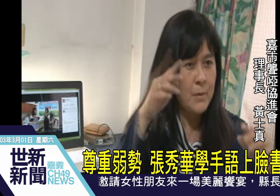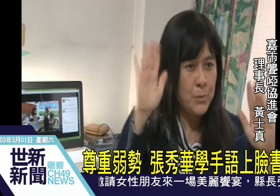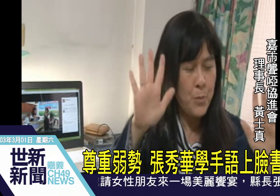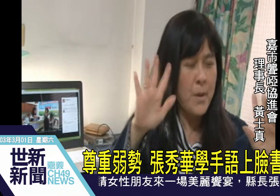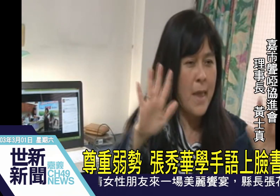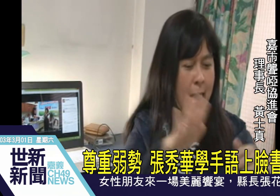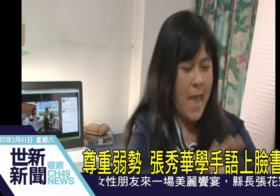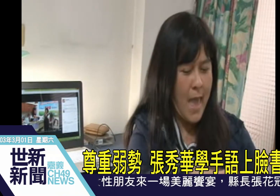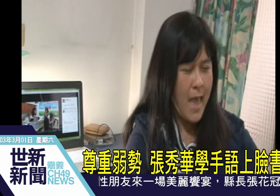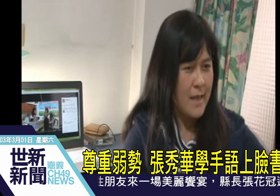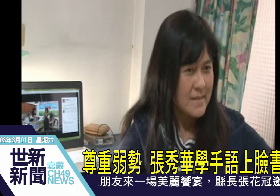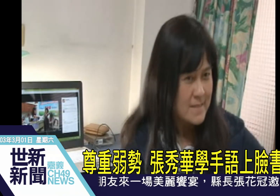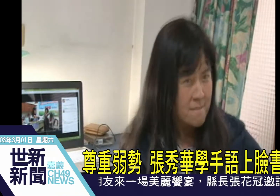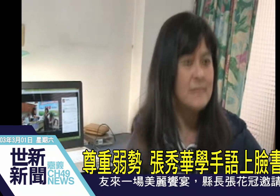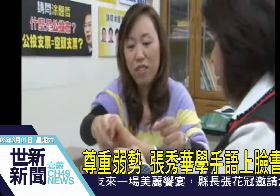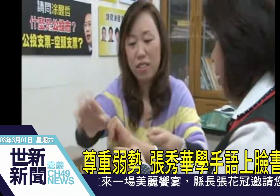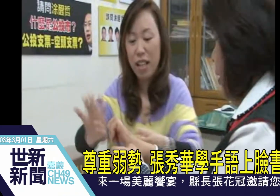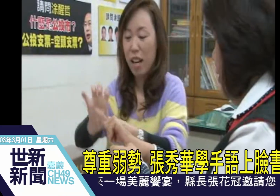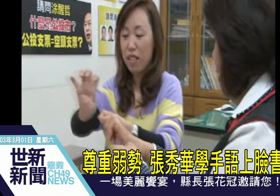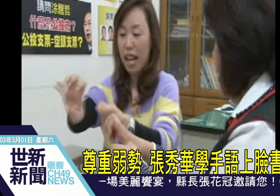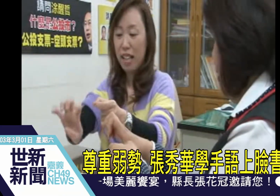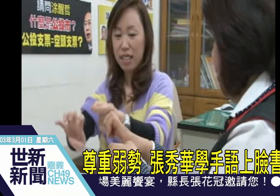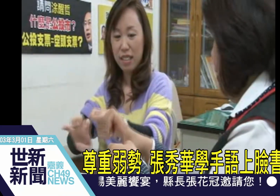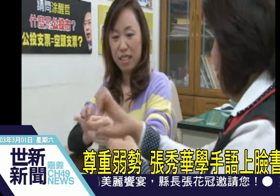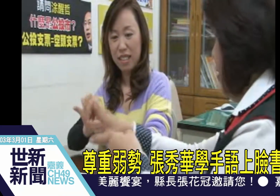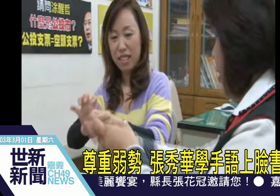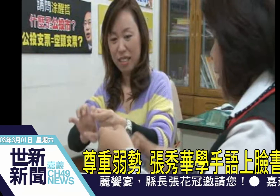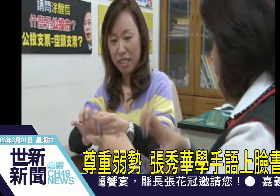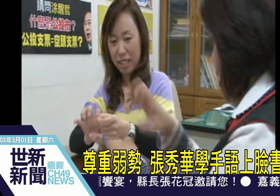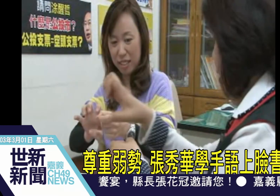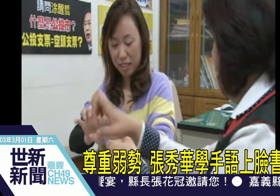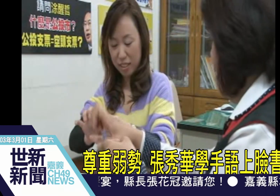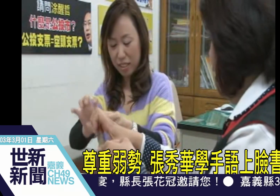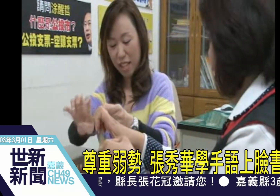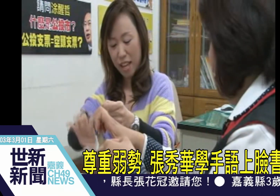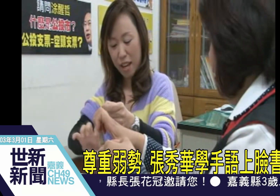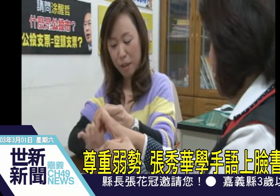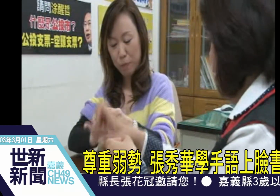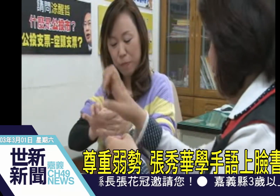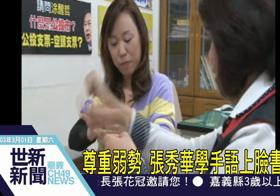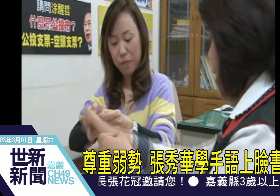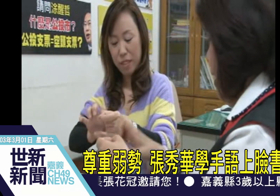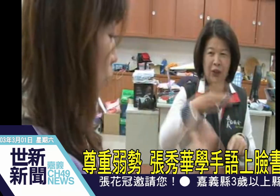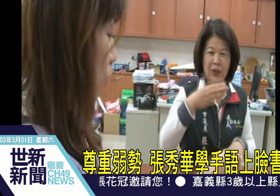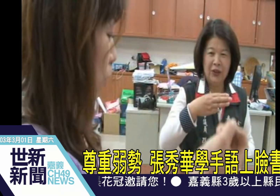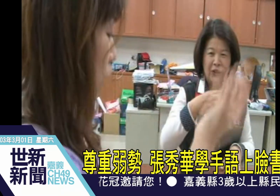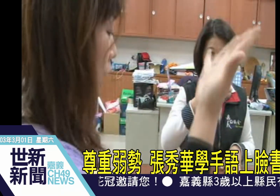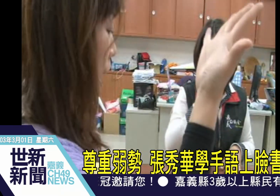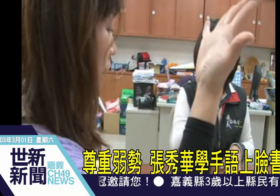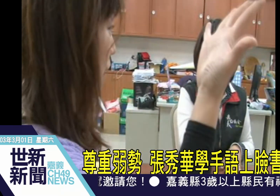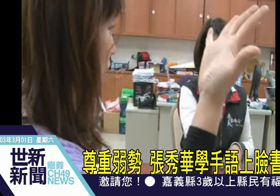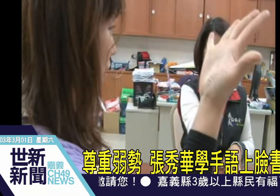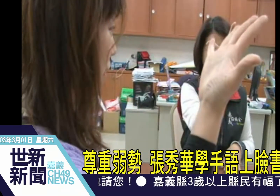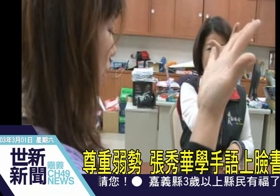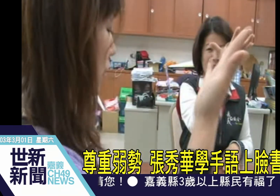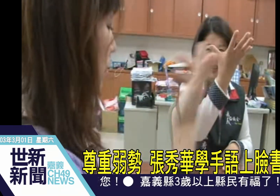有。 为着要好无法度讲话，或者是听袂到的民众，会当清楚来了解到家己参选的理